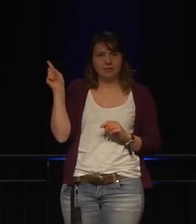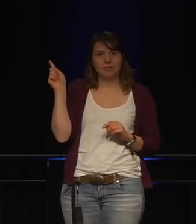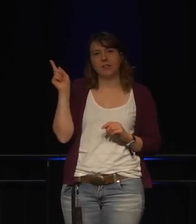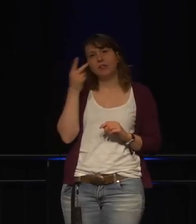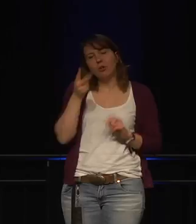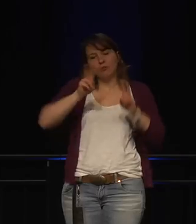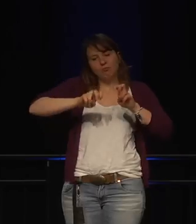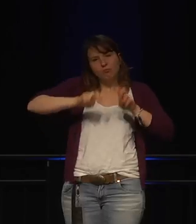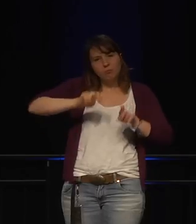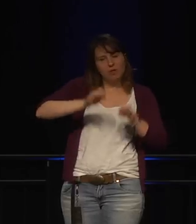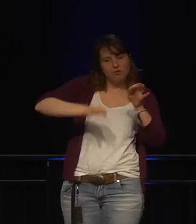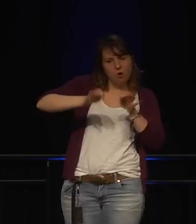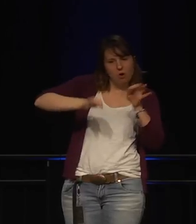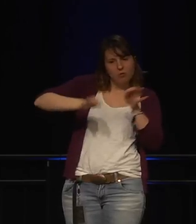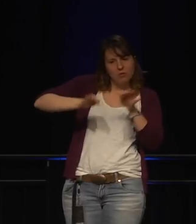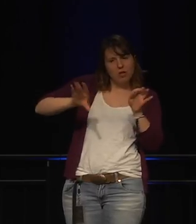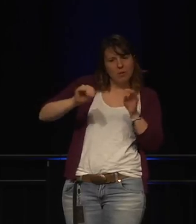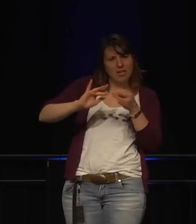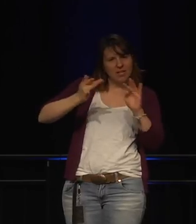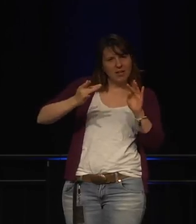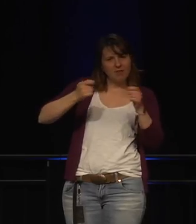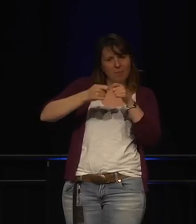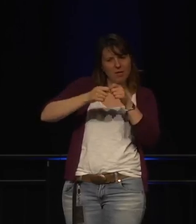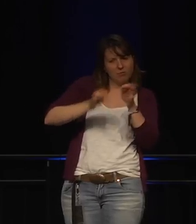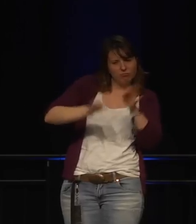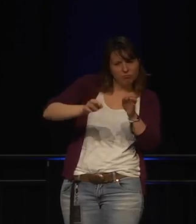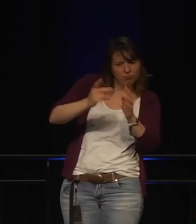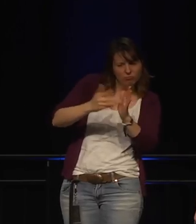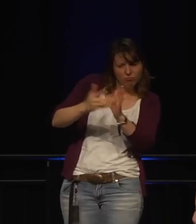estudio sobre juguetes conectados con internet.